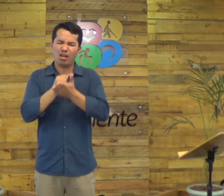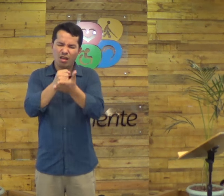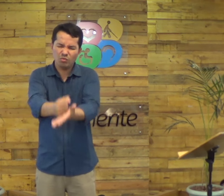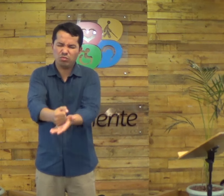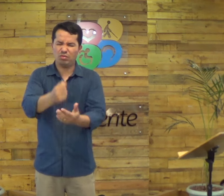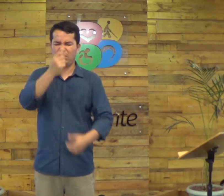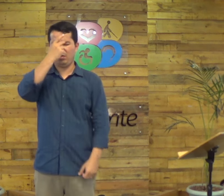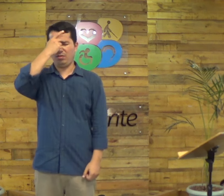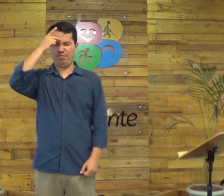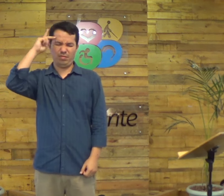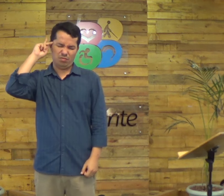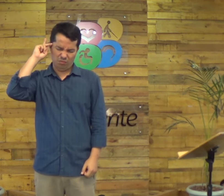agitá-las,